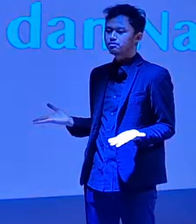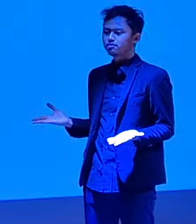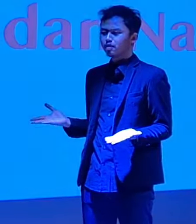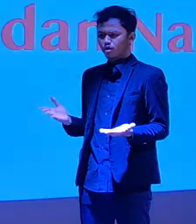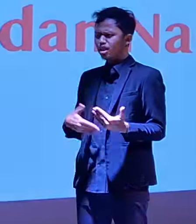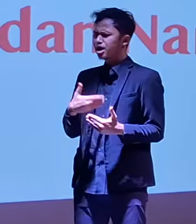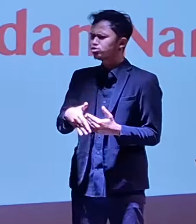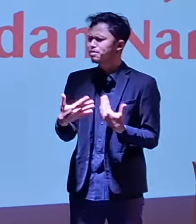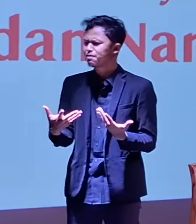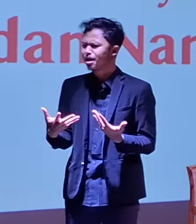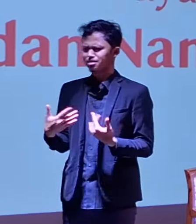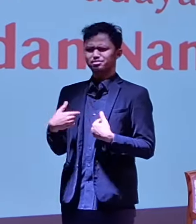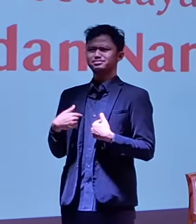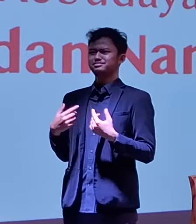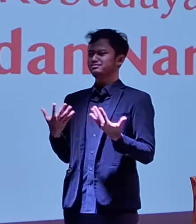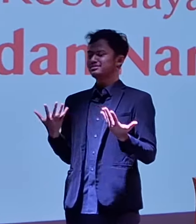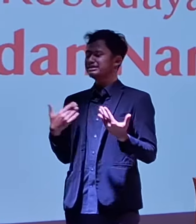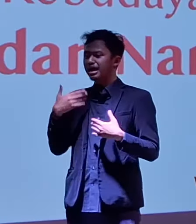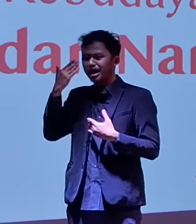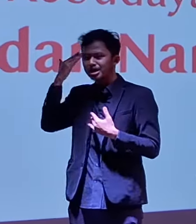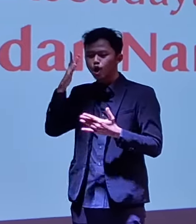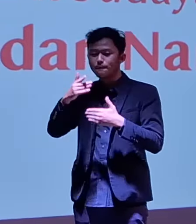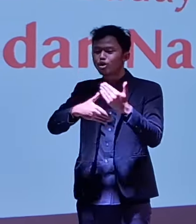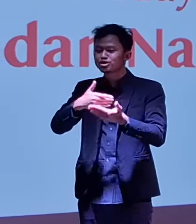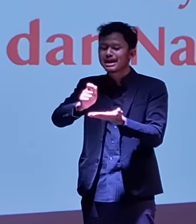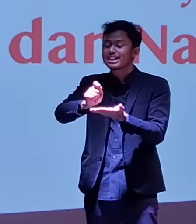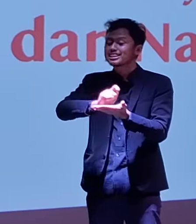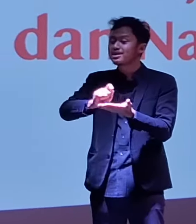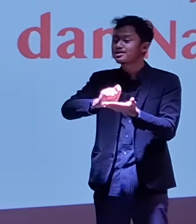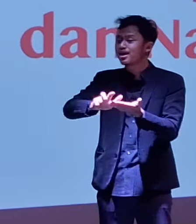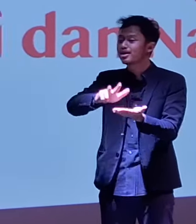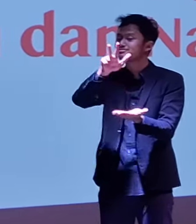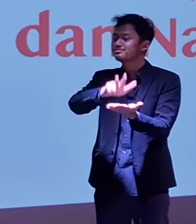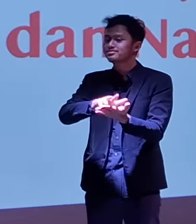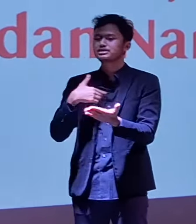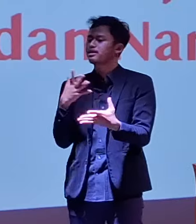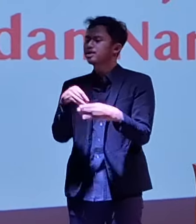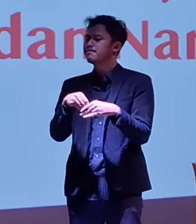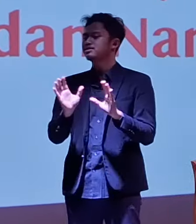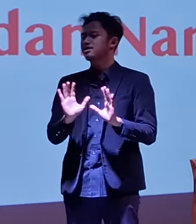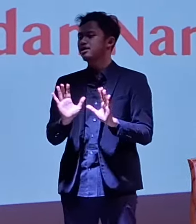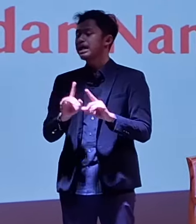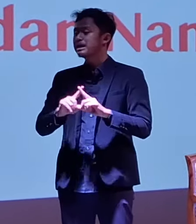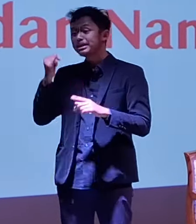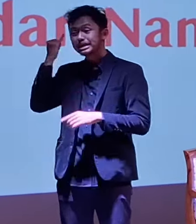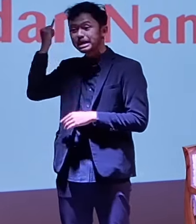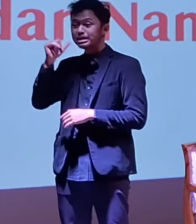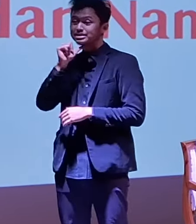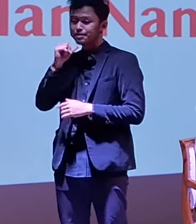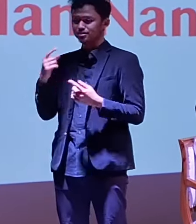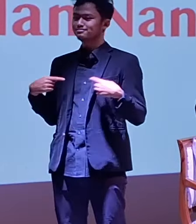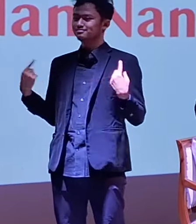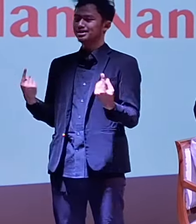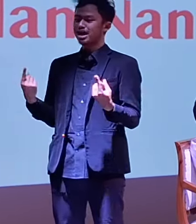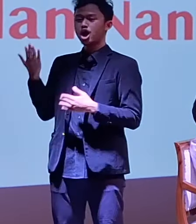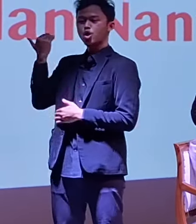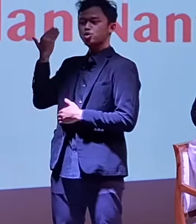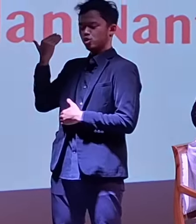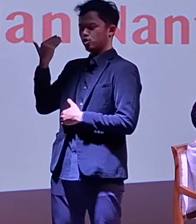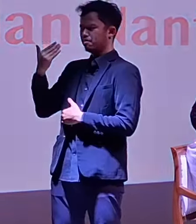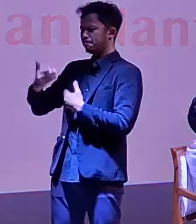melihat, menyaksikan dari dekat penandatanganannya, tapi kami menjadi bagian dari yang mengusulkan. Pengusulannya ada pada